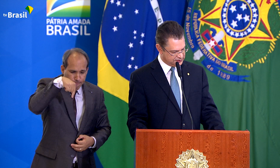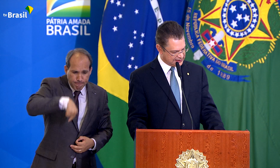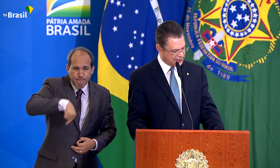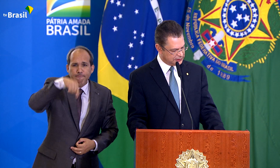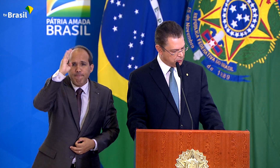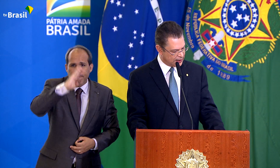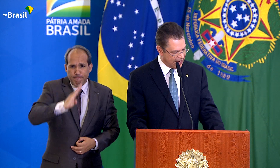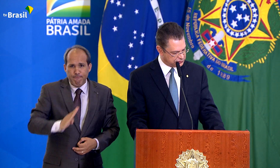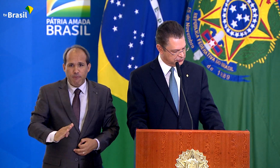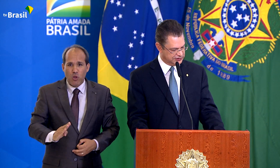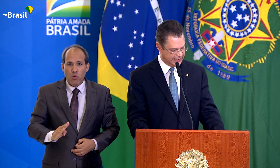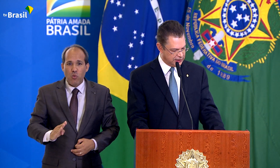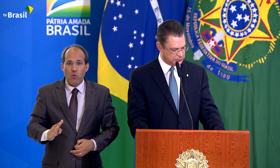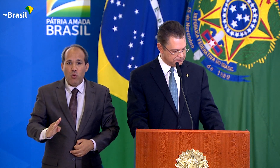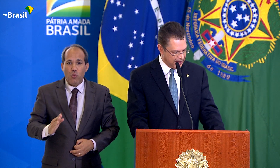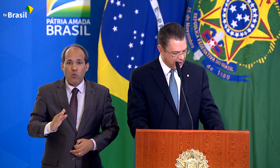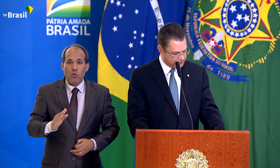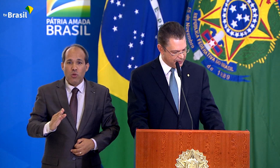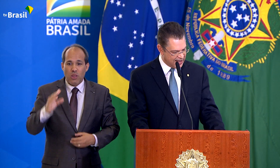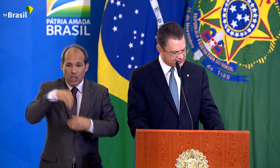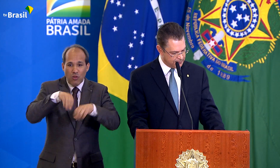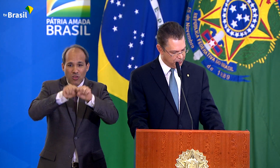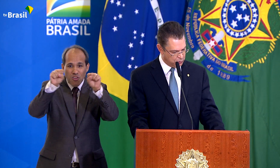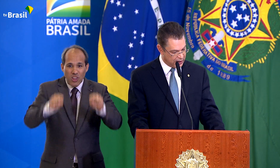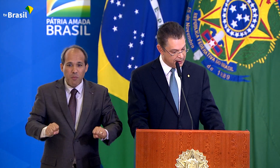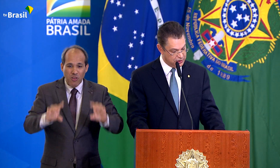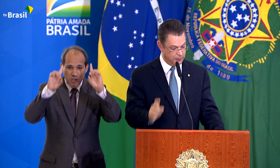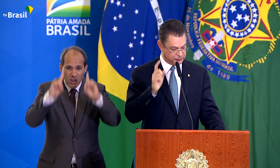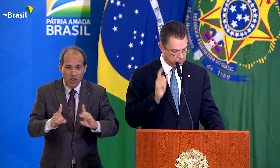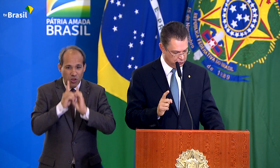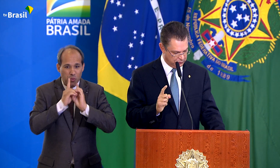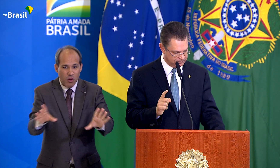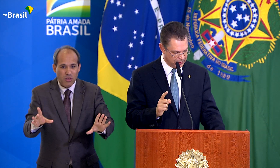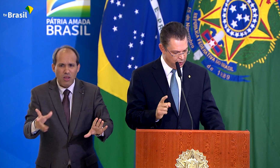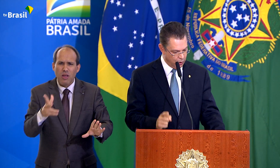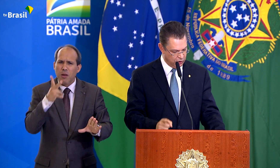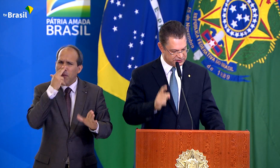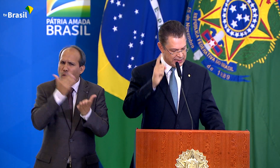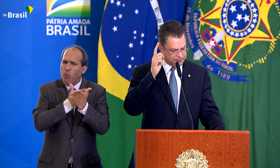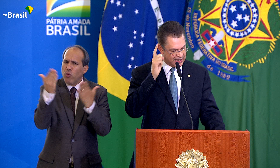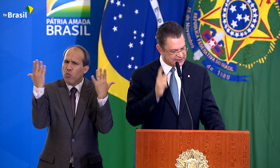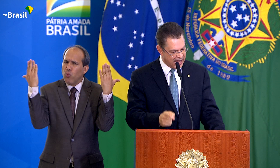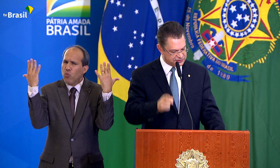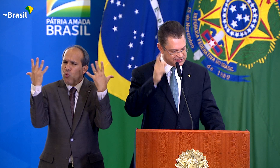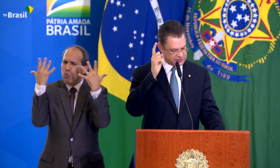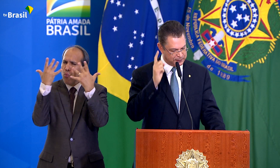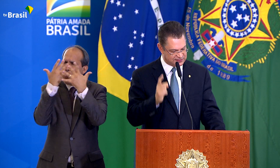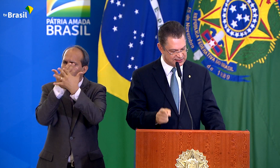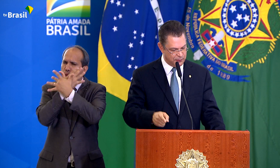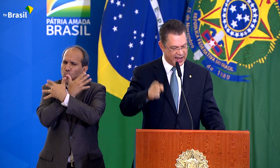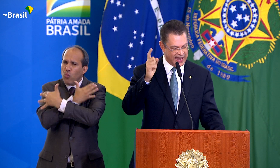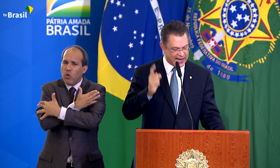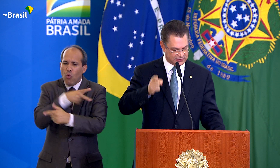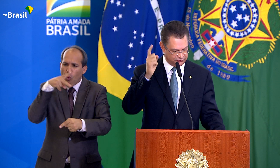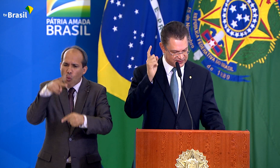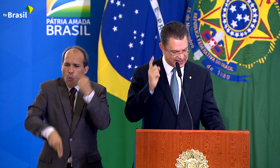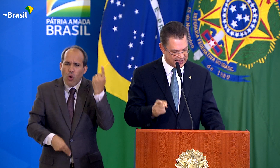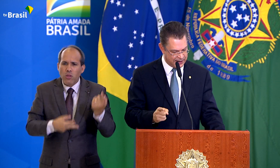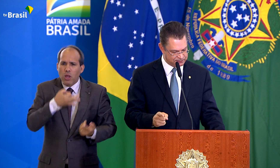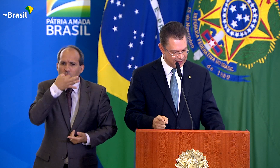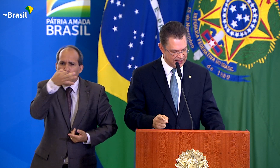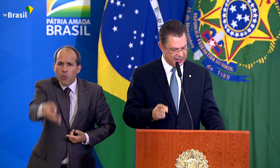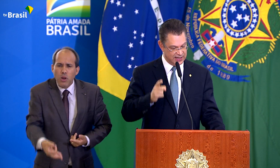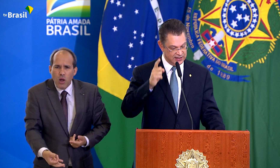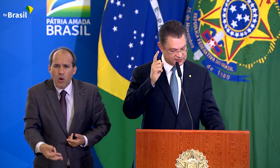o estado democrático de direito passa por um caminho obscuro onde a liberdade de expressão é